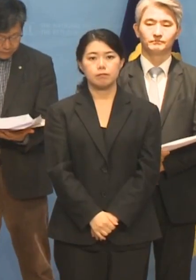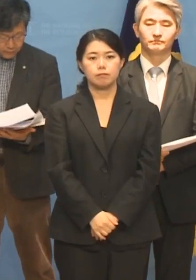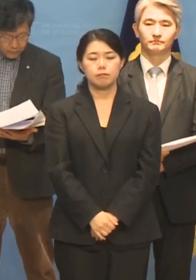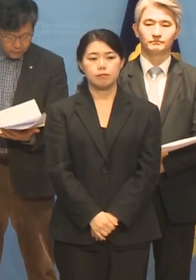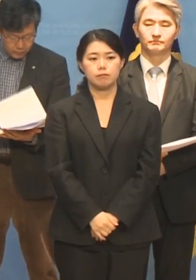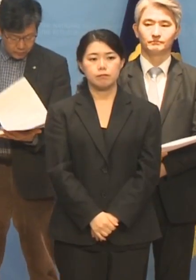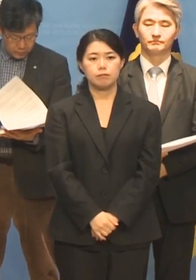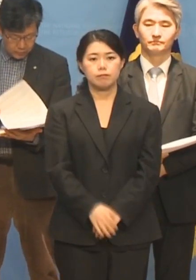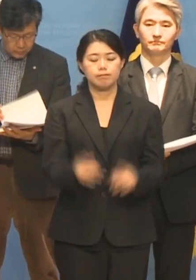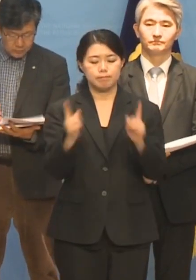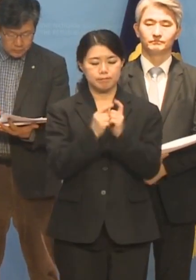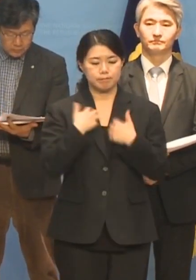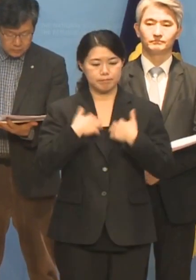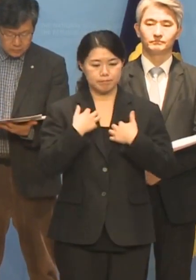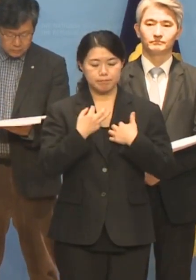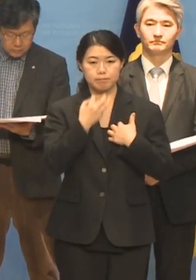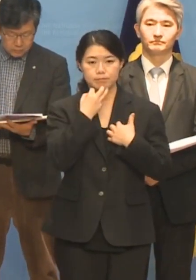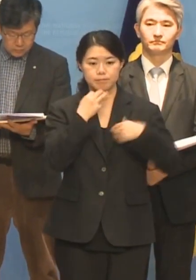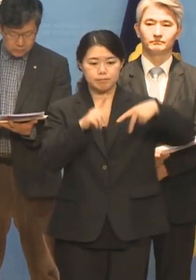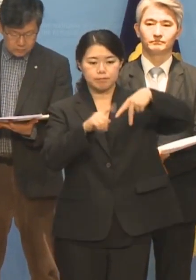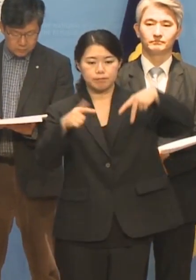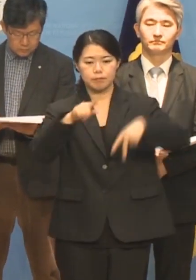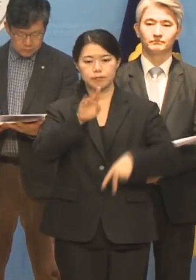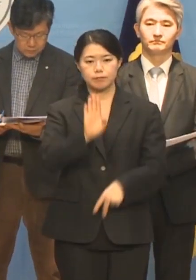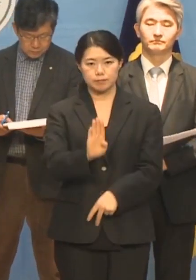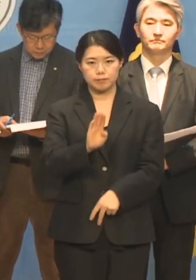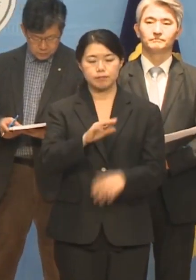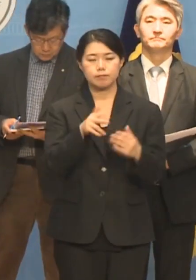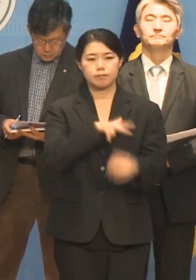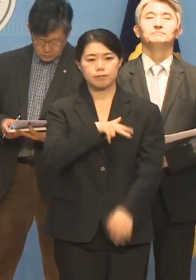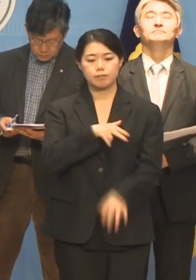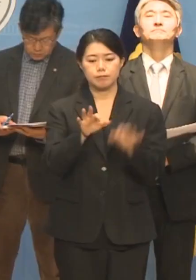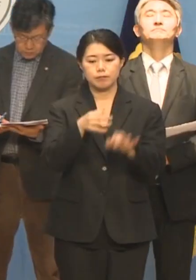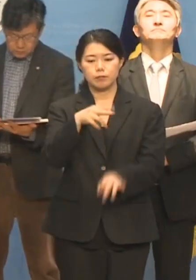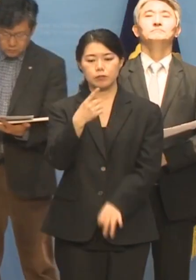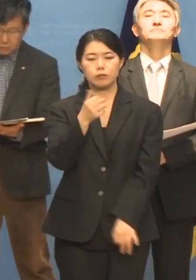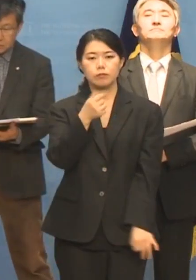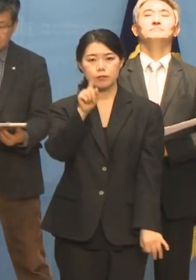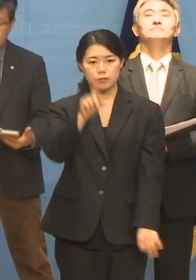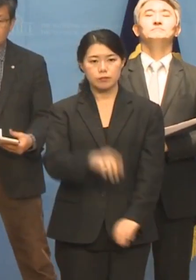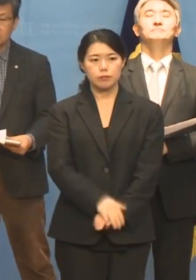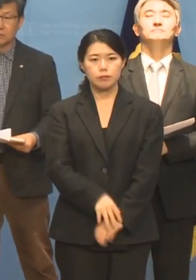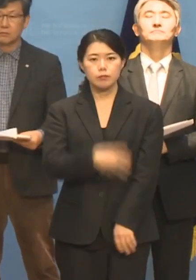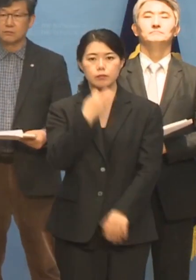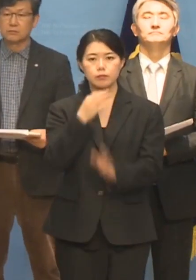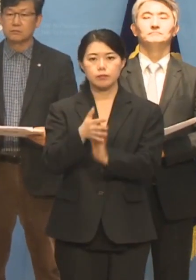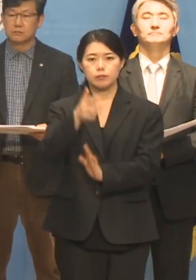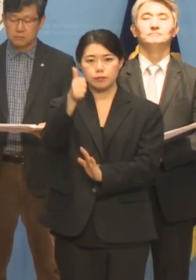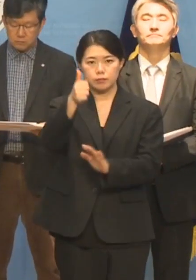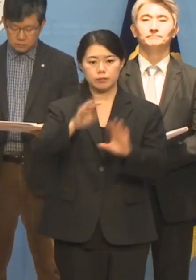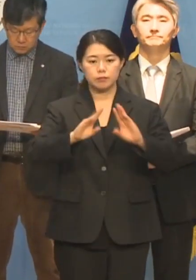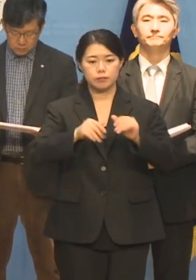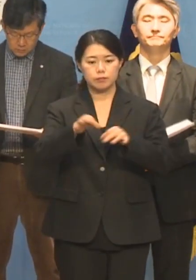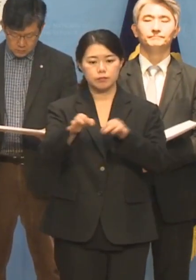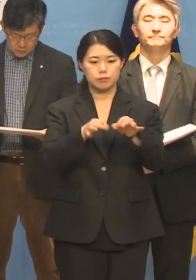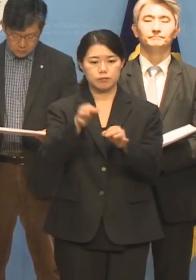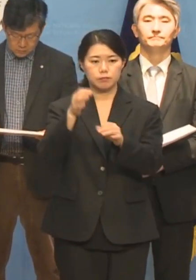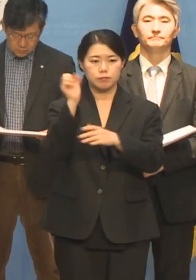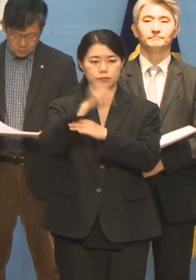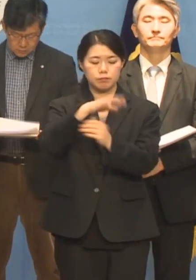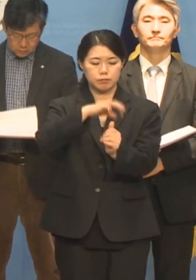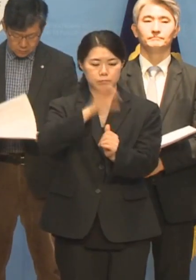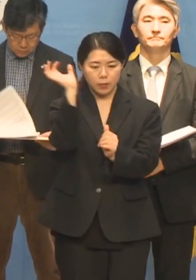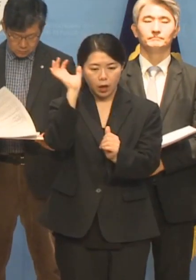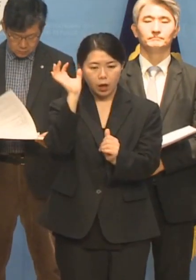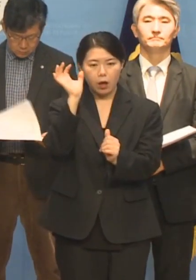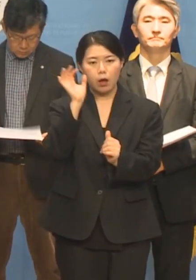네, 반갑습니다. 서울 서대문가 국회의원 김동아입니다. 오세훈 시장의 토지거래 해제 사태는